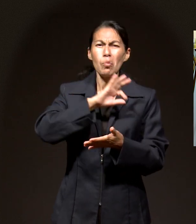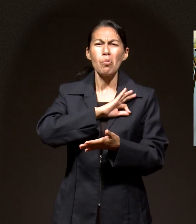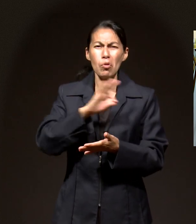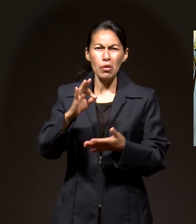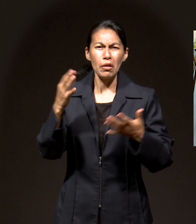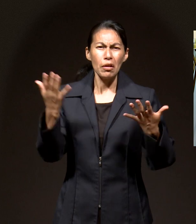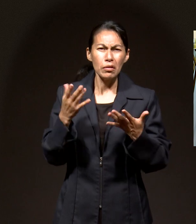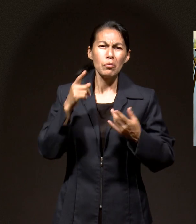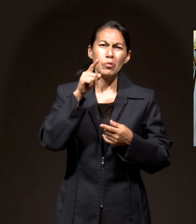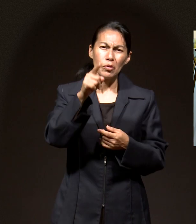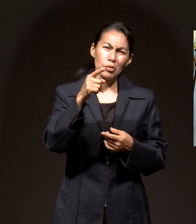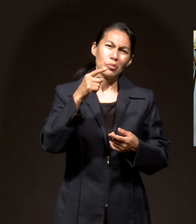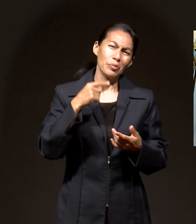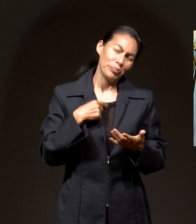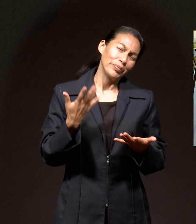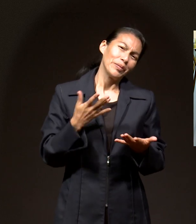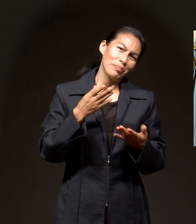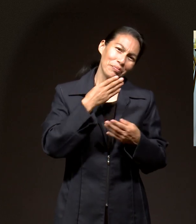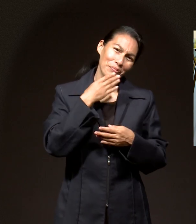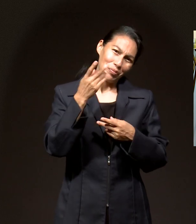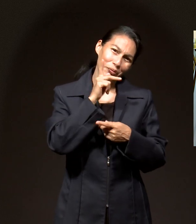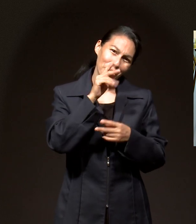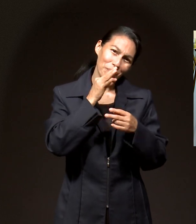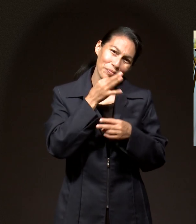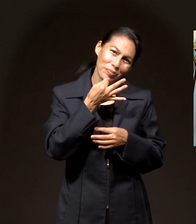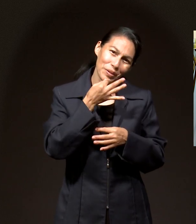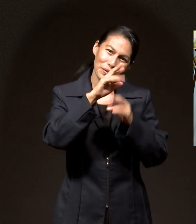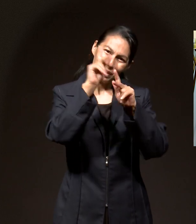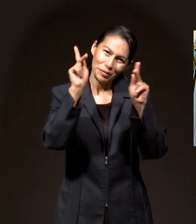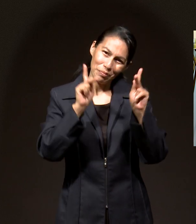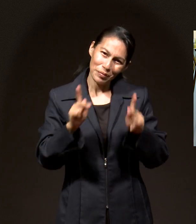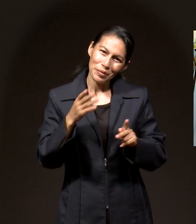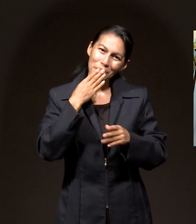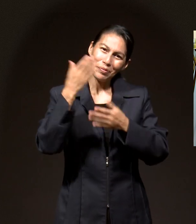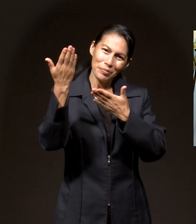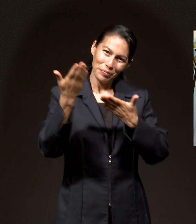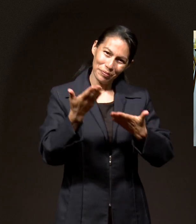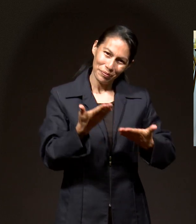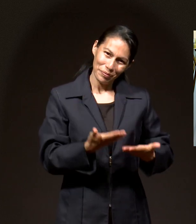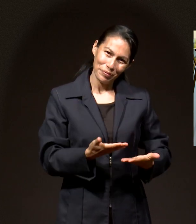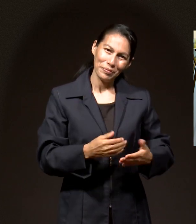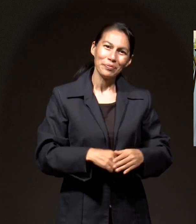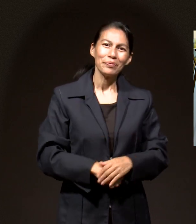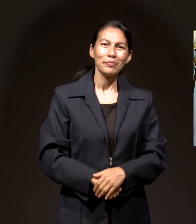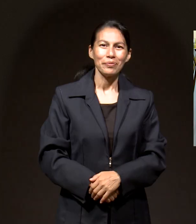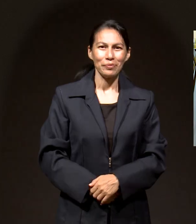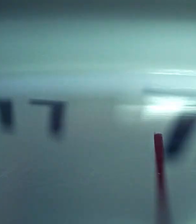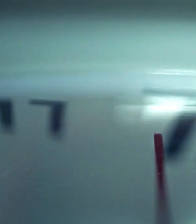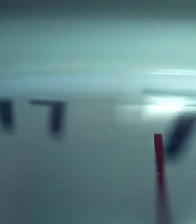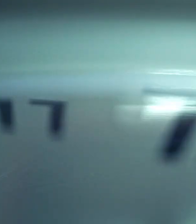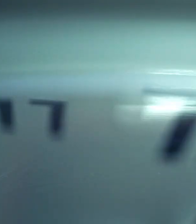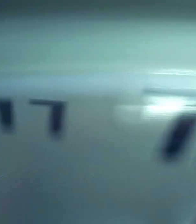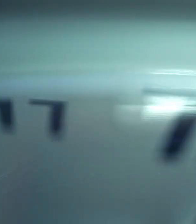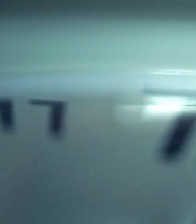está haciendo y puede hacer también por ti. Bienvenidos a Un Momento de Paz.